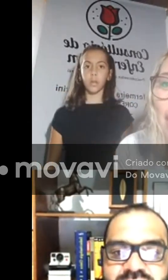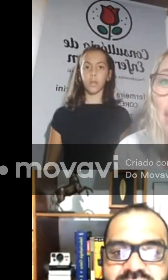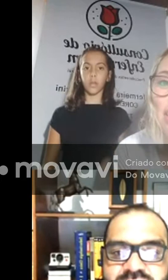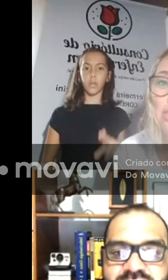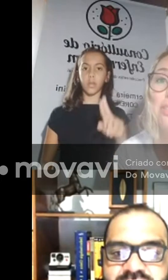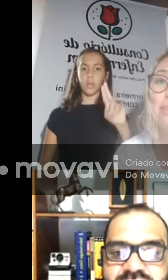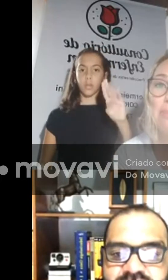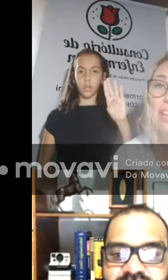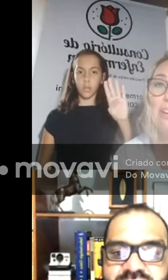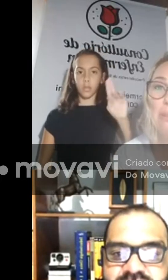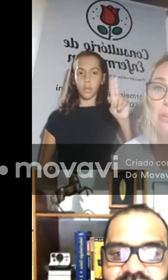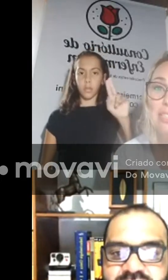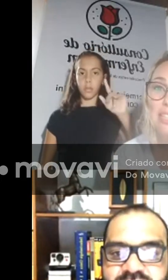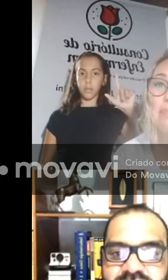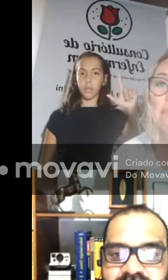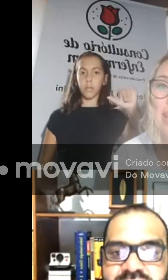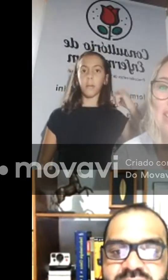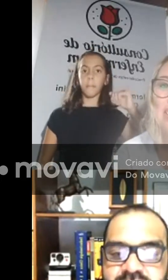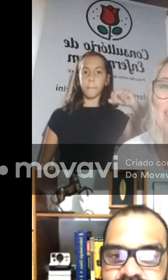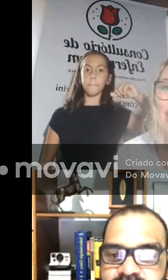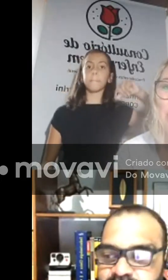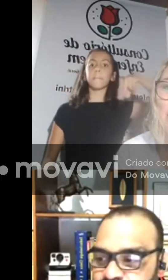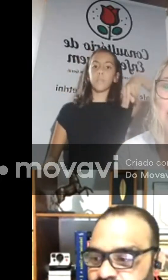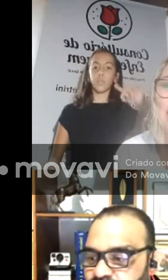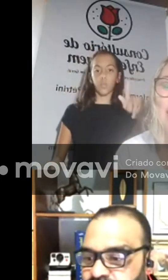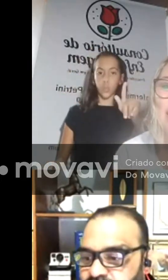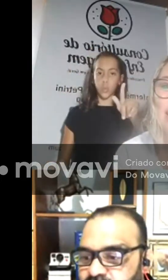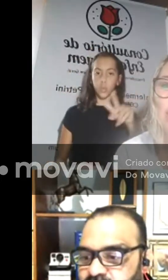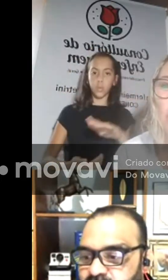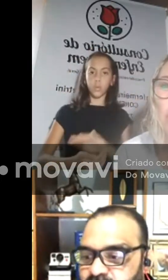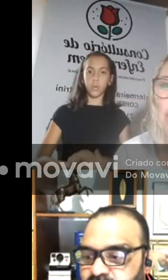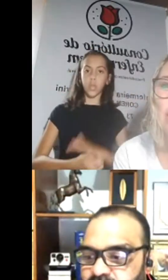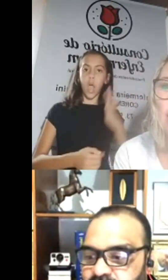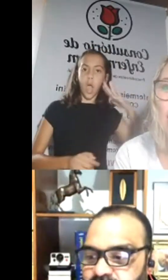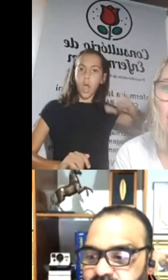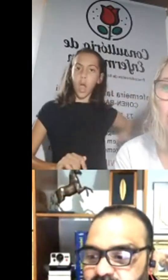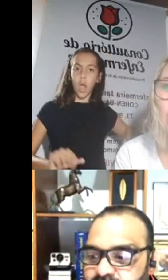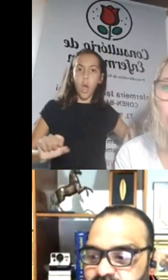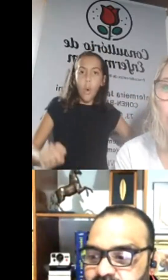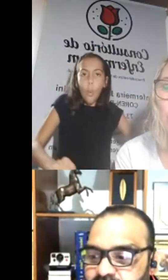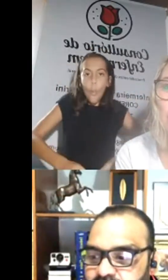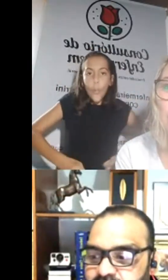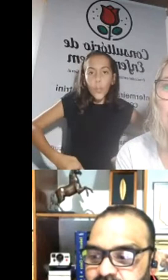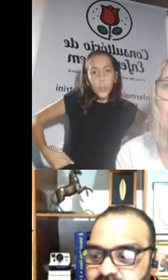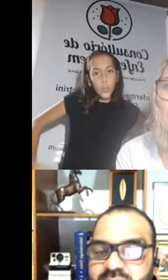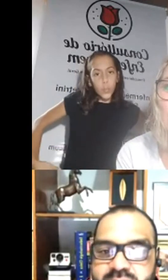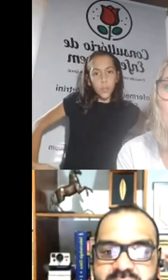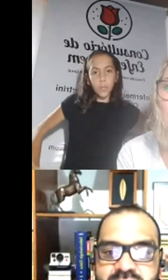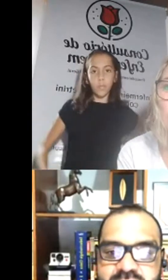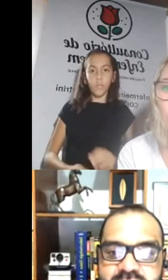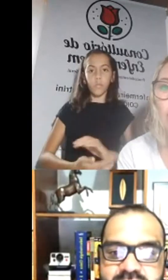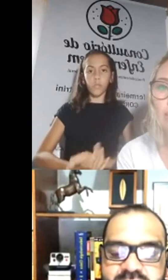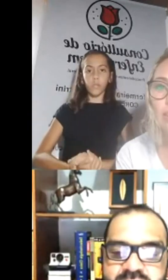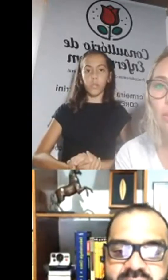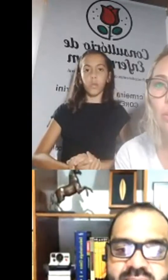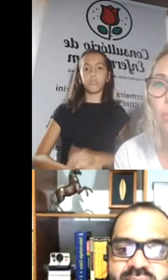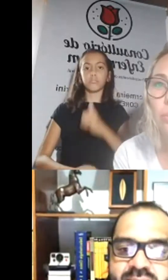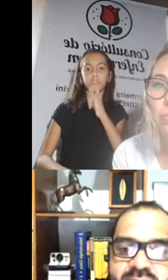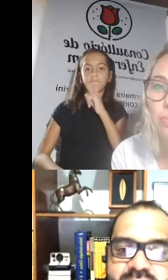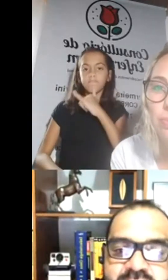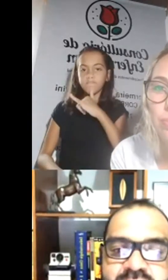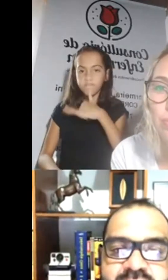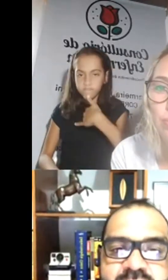infância. Isso também é uma coisa que pesa, né, para as crianças com obesidade. É um problema sério nas escolas, né,